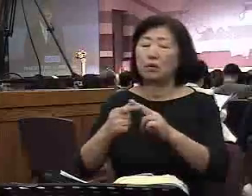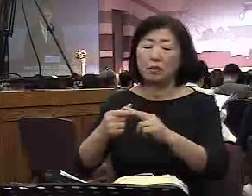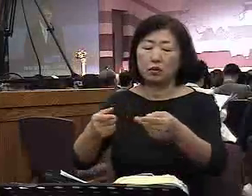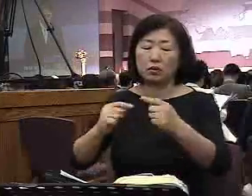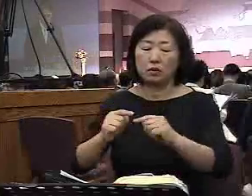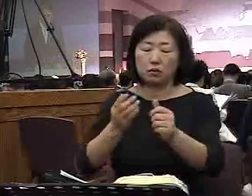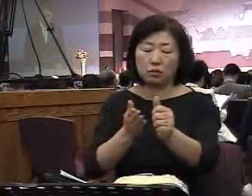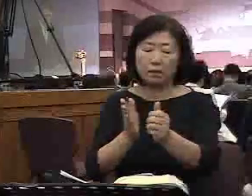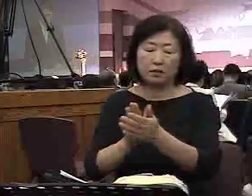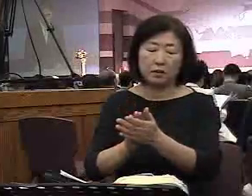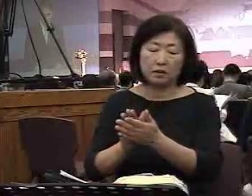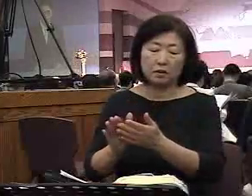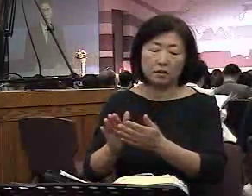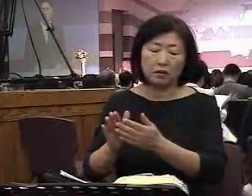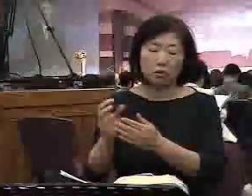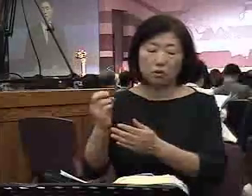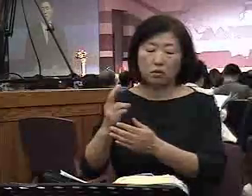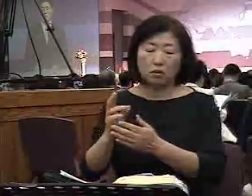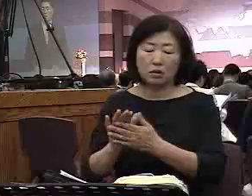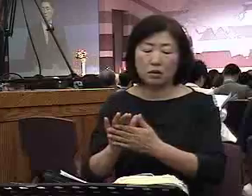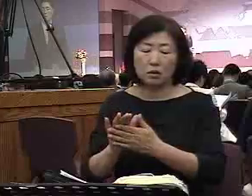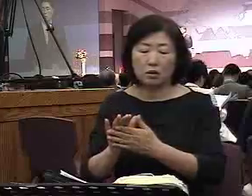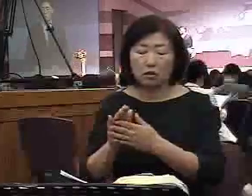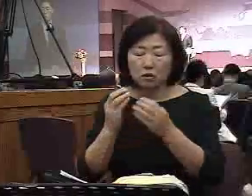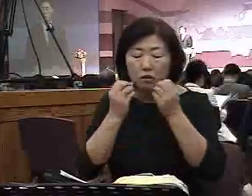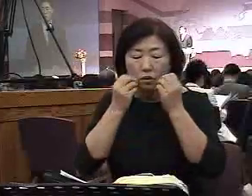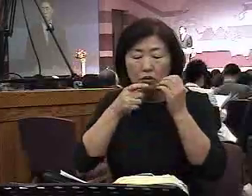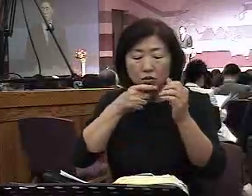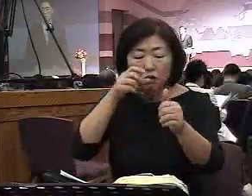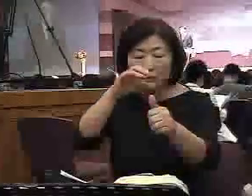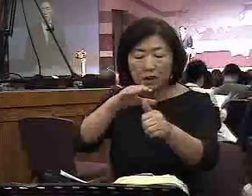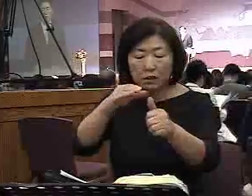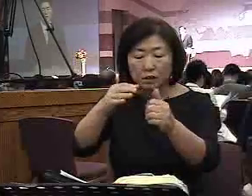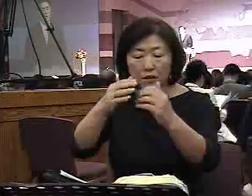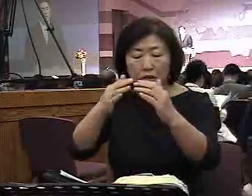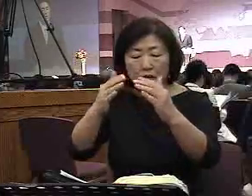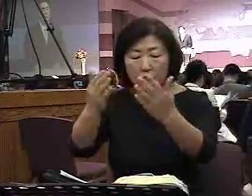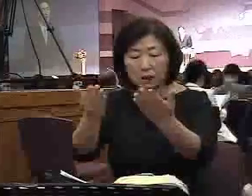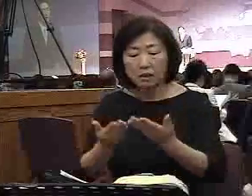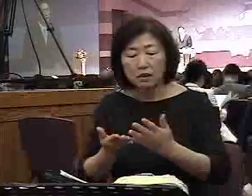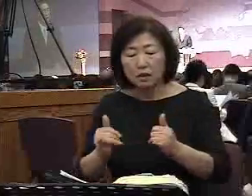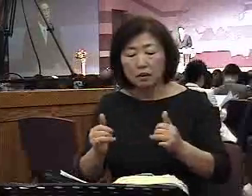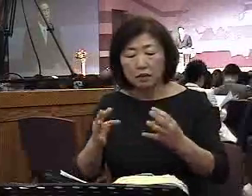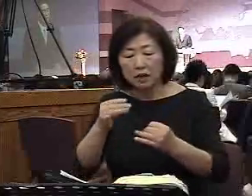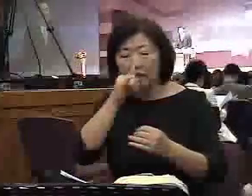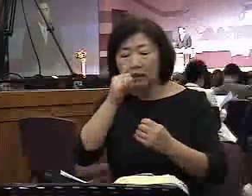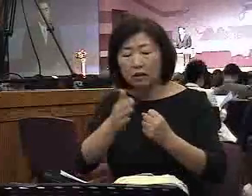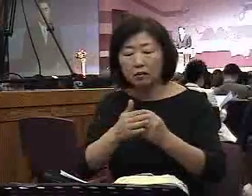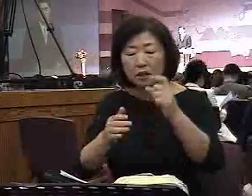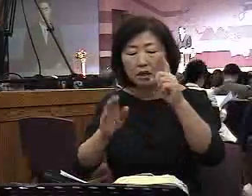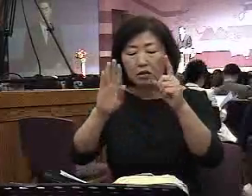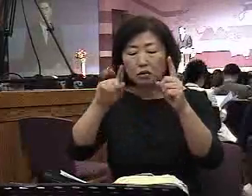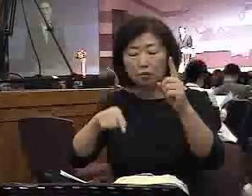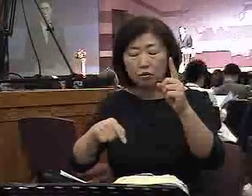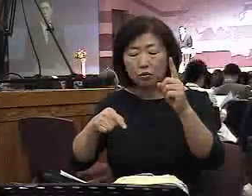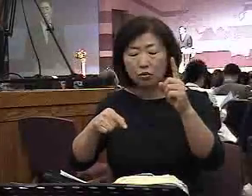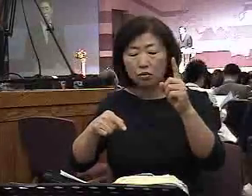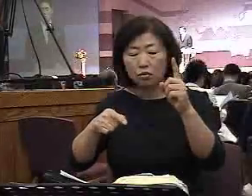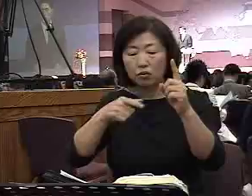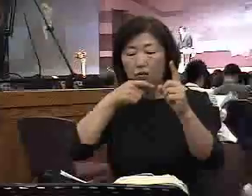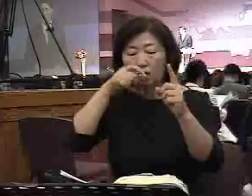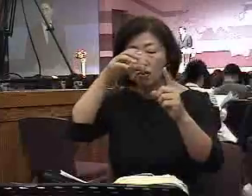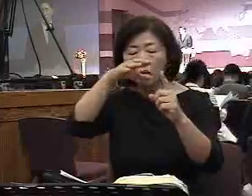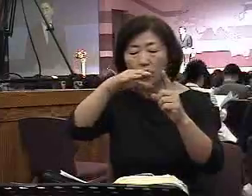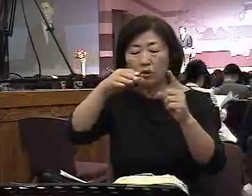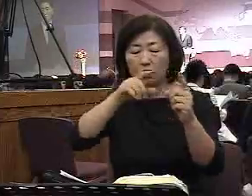주시기를 바랍니다. 또한 세례 받으시는 분들이 많으시기 때문에 일부에 오셔서 세례를 받으시게 되면